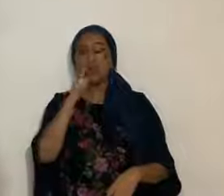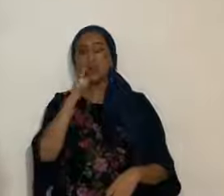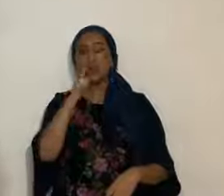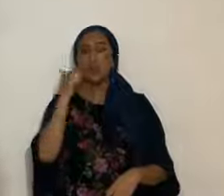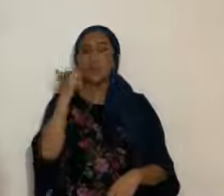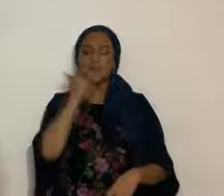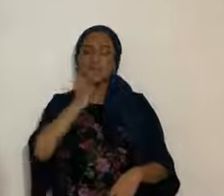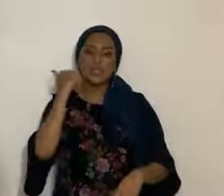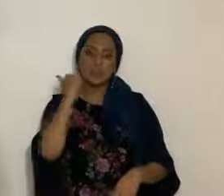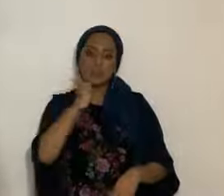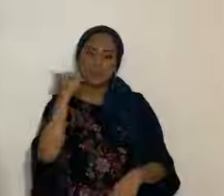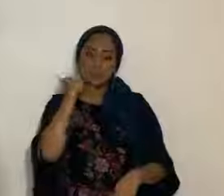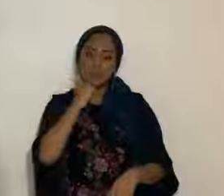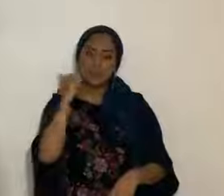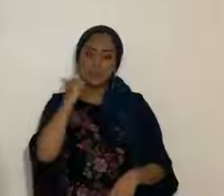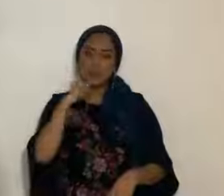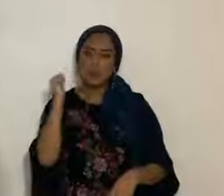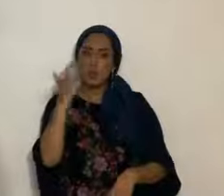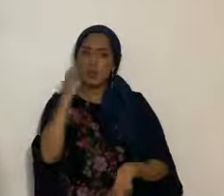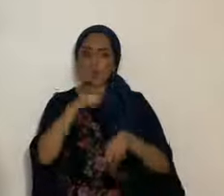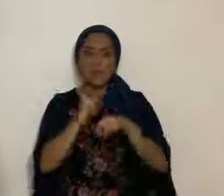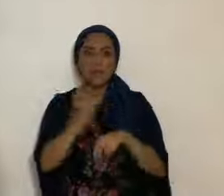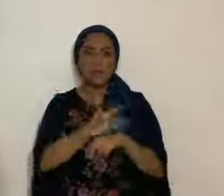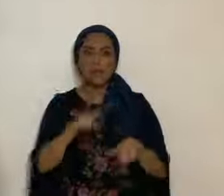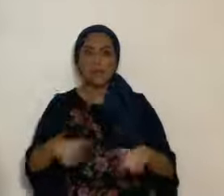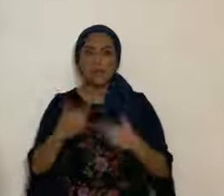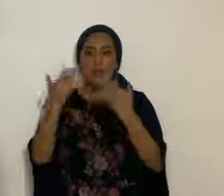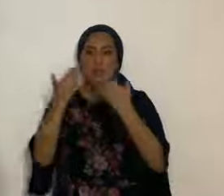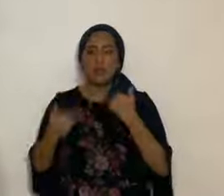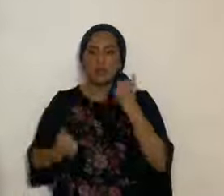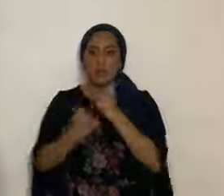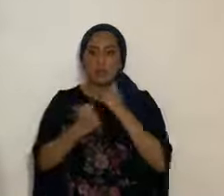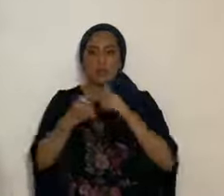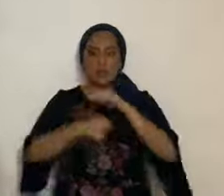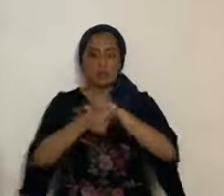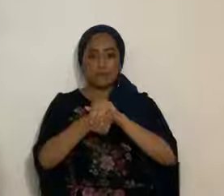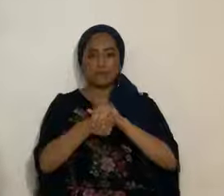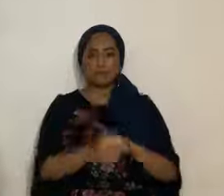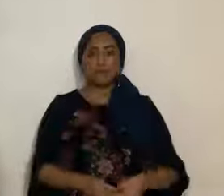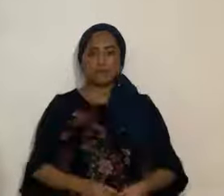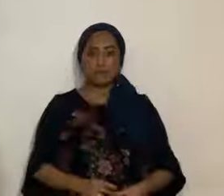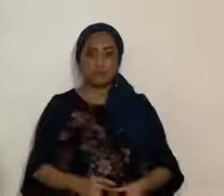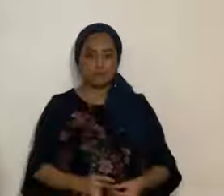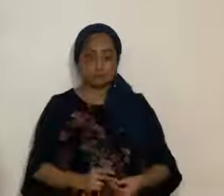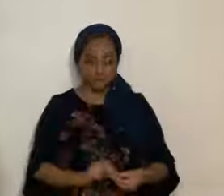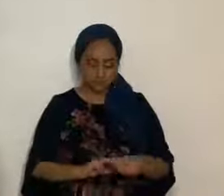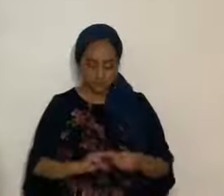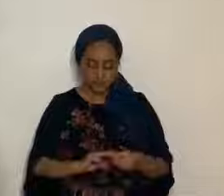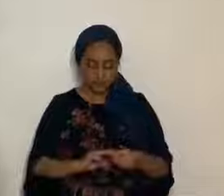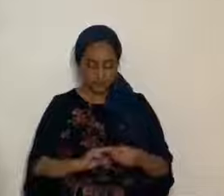día, cada instante de nuestras vidas, nos sustenta, nos guarda y nos protege. Seguimos en la